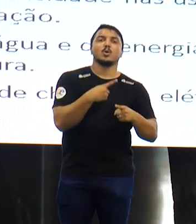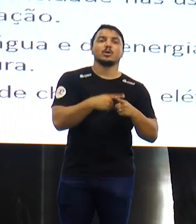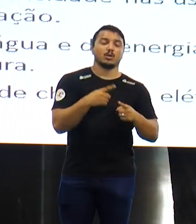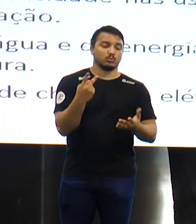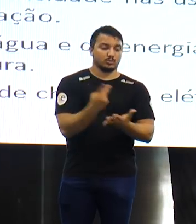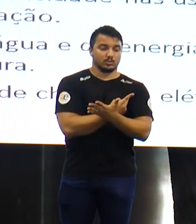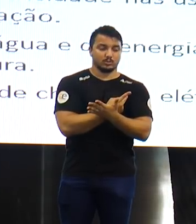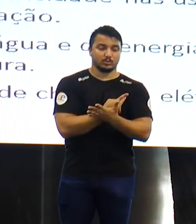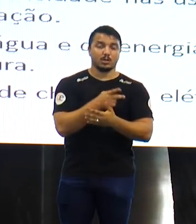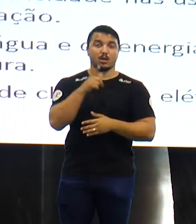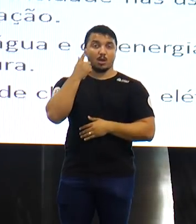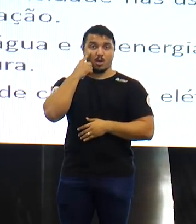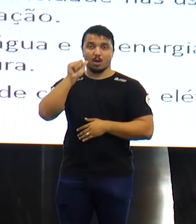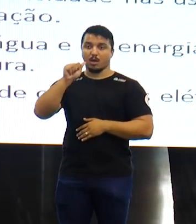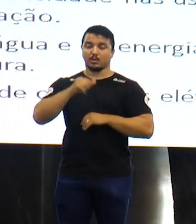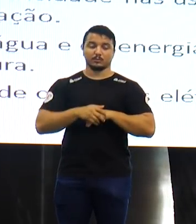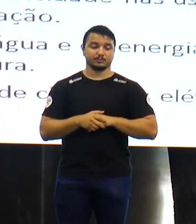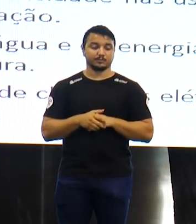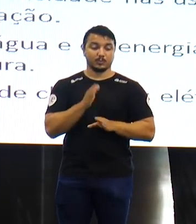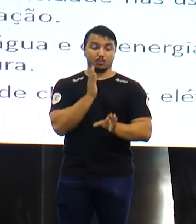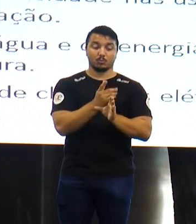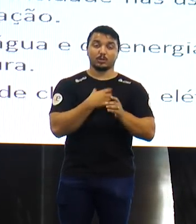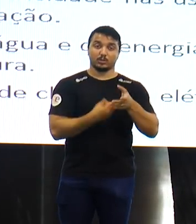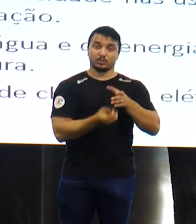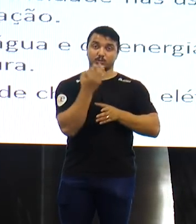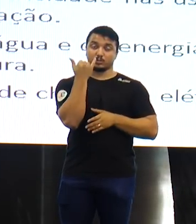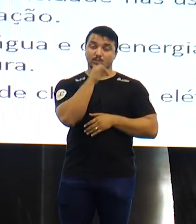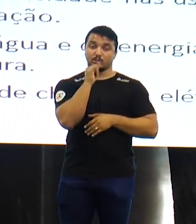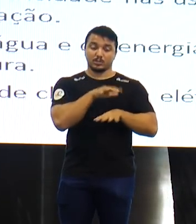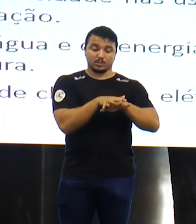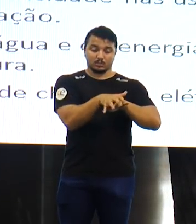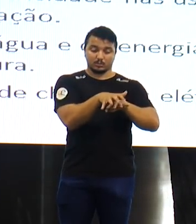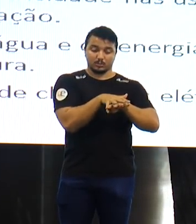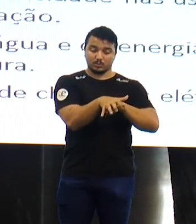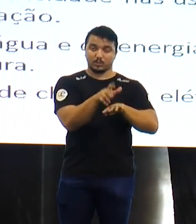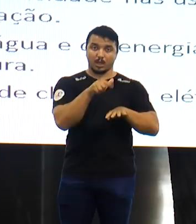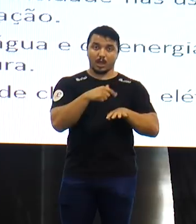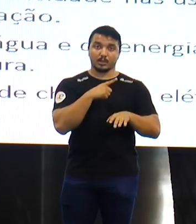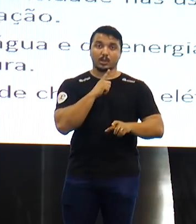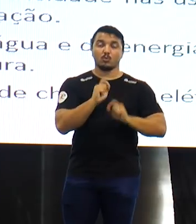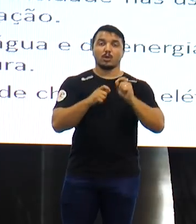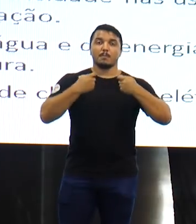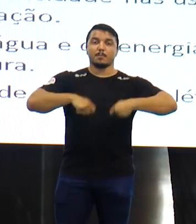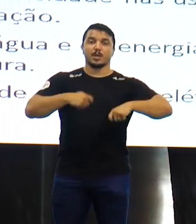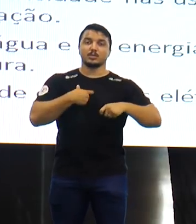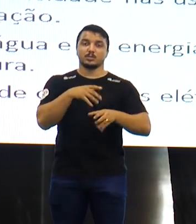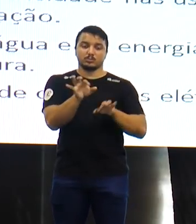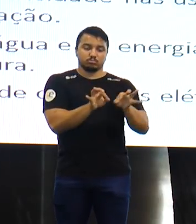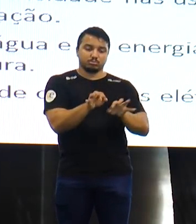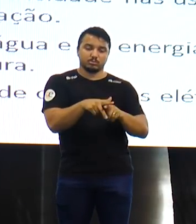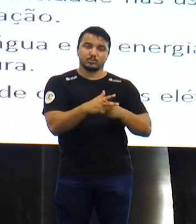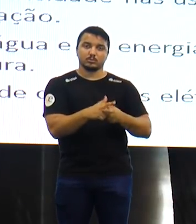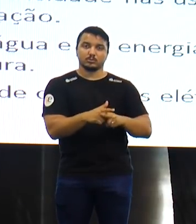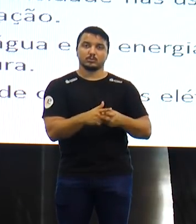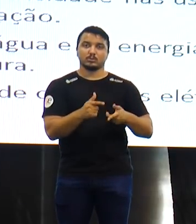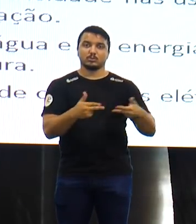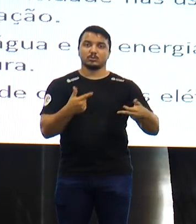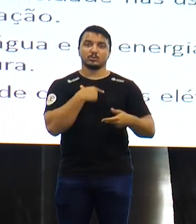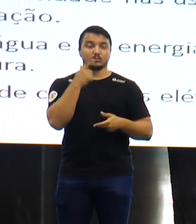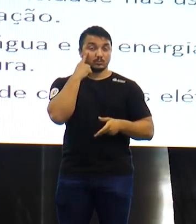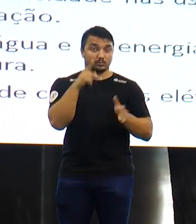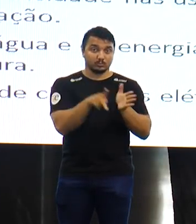quê? Porque a geração de energia elétrica nas usinas hidroelétricas, elas exigem uma manutenção de um dado fluxo de água nas